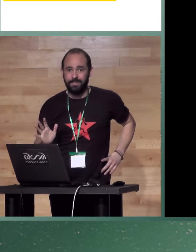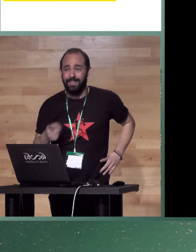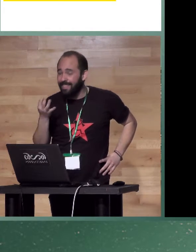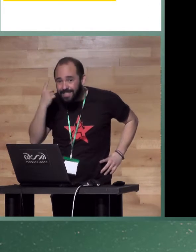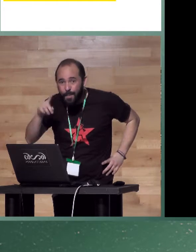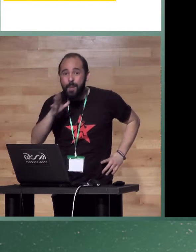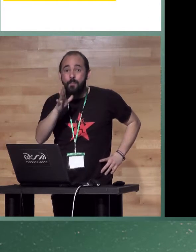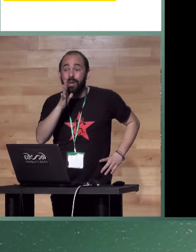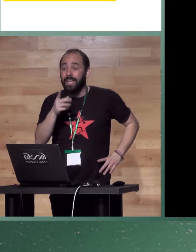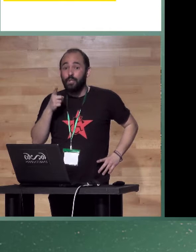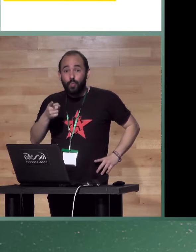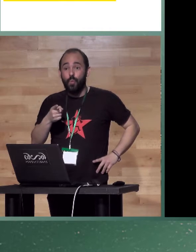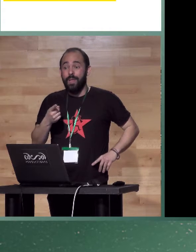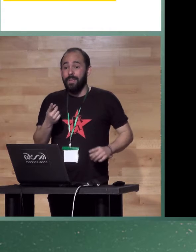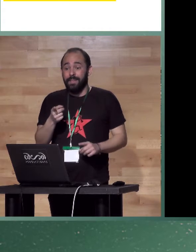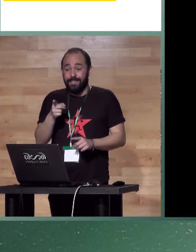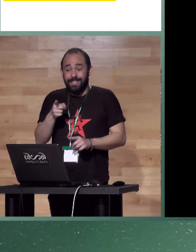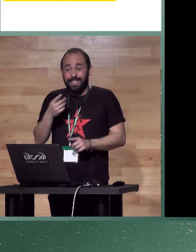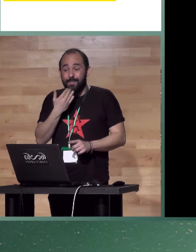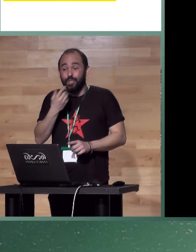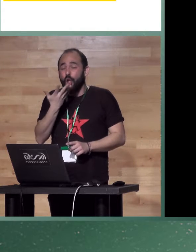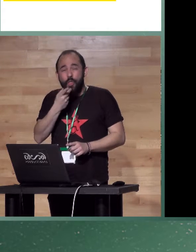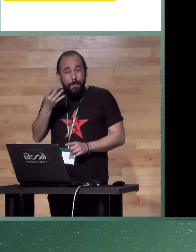que saberlo, tienes que saberlo.